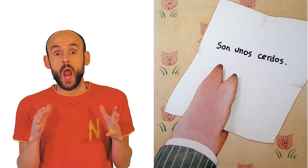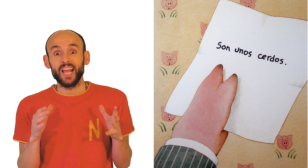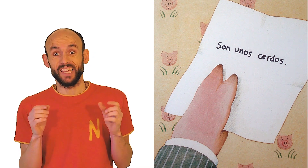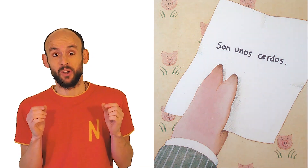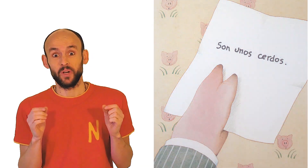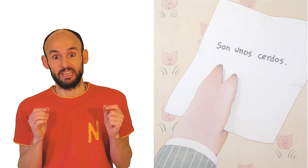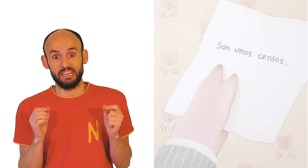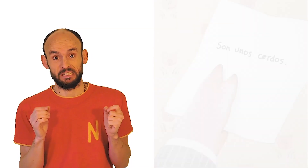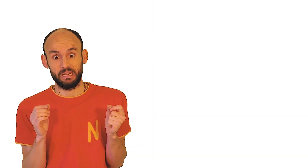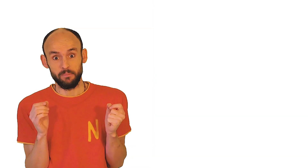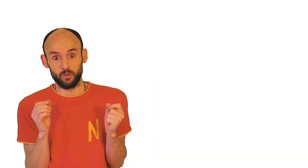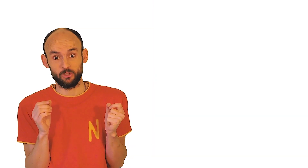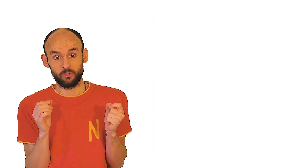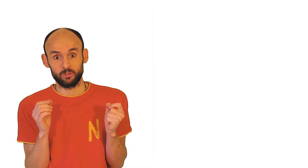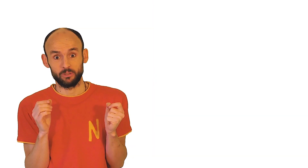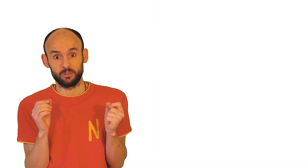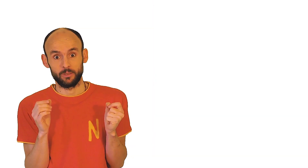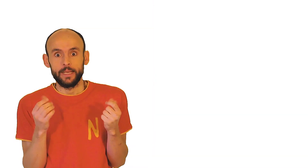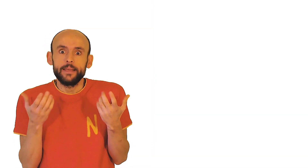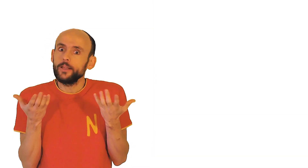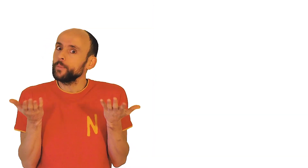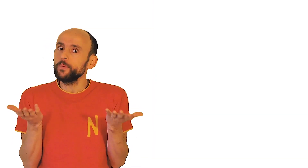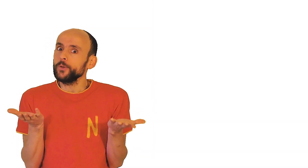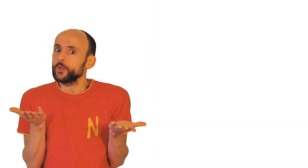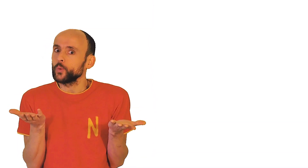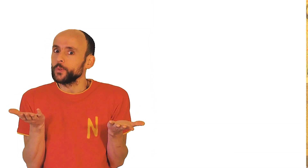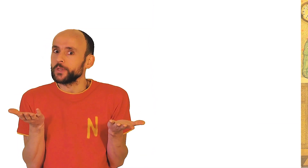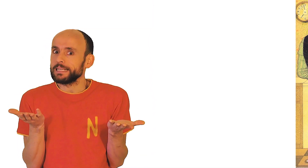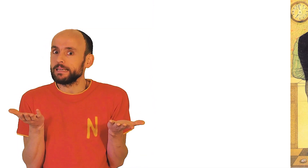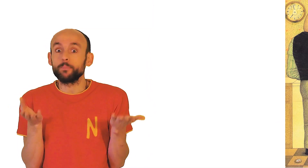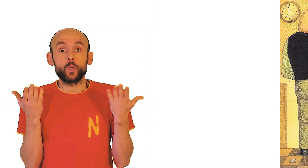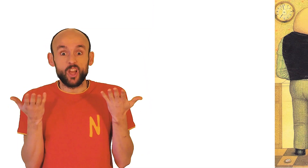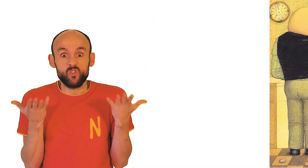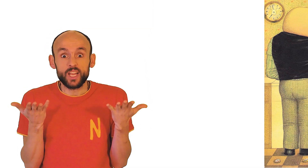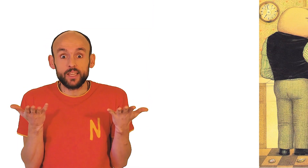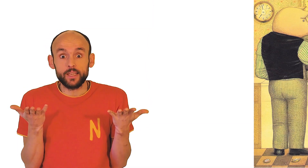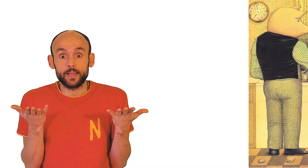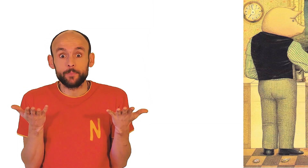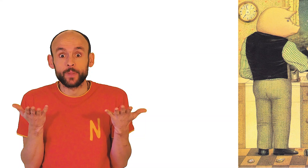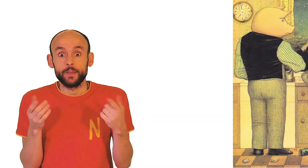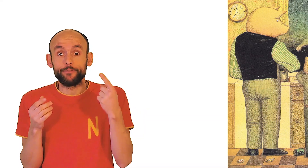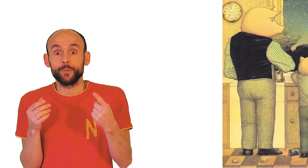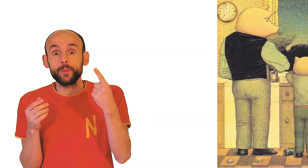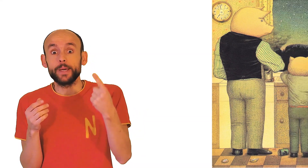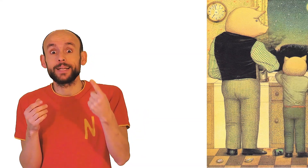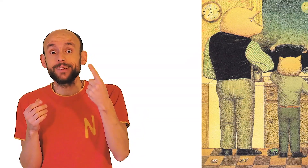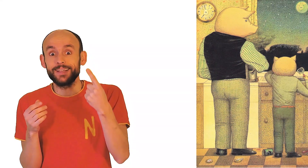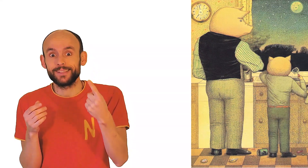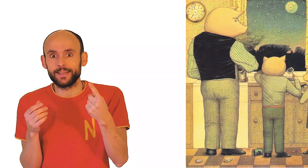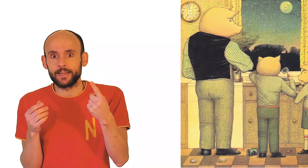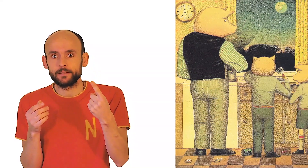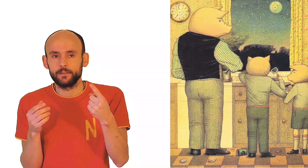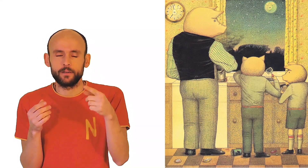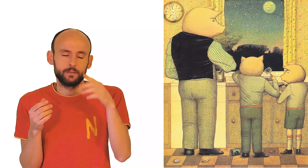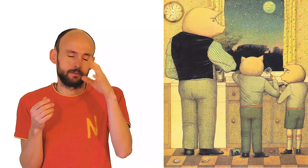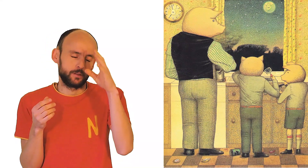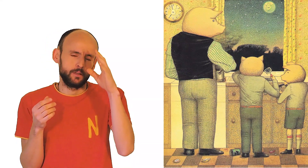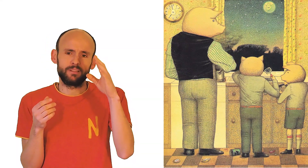¿Y ahora qué hacemos? Y lo primero que tuvieron que hacer por la hora que era fue prepararse la cena. ¡Oh!